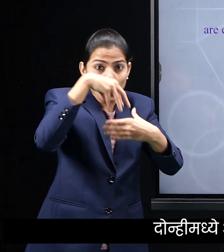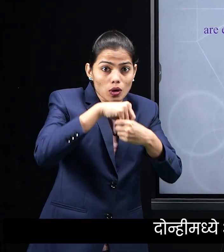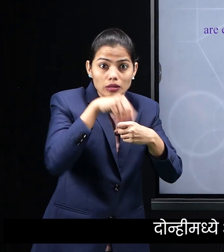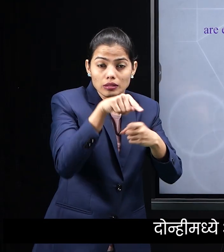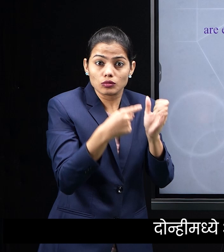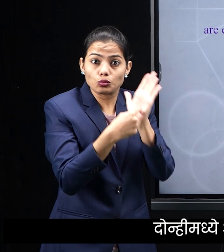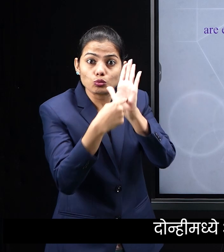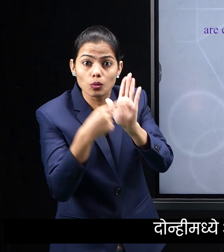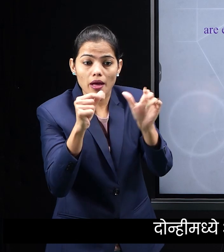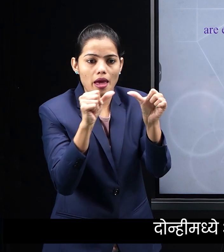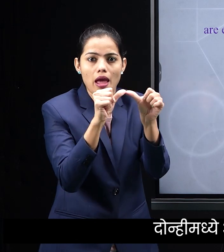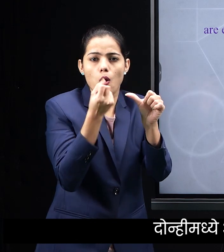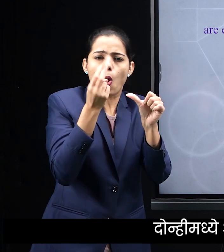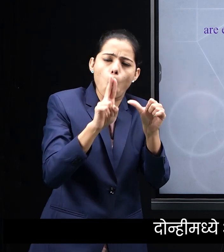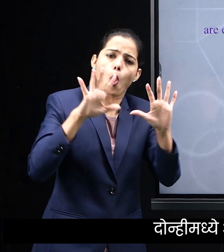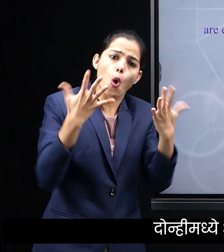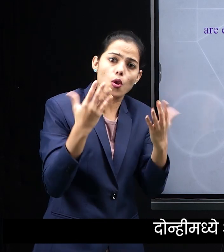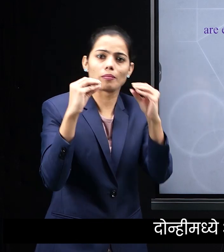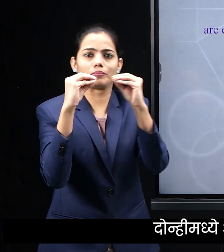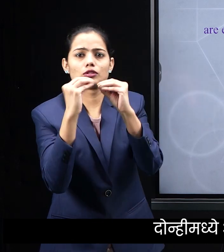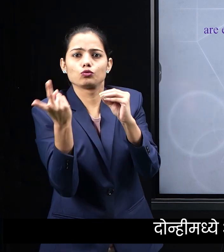असलेल्या सर्व मूलद्रव्यांचा संच होय.